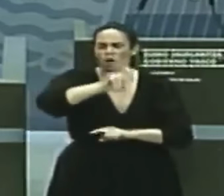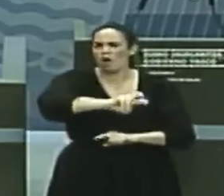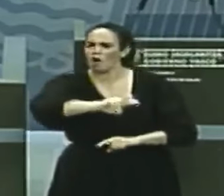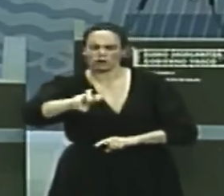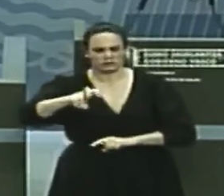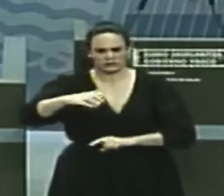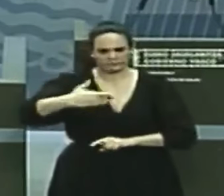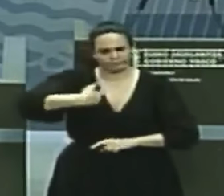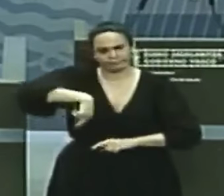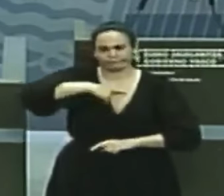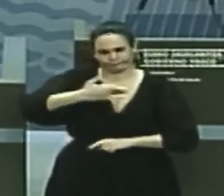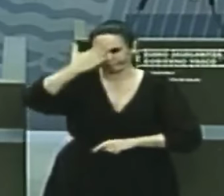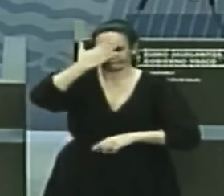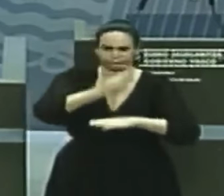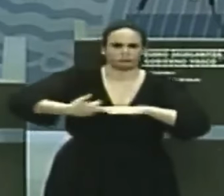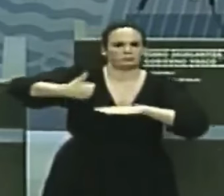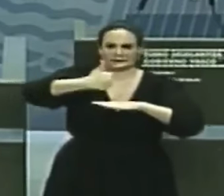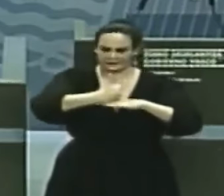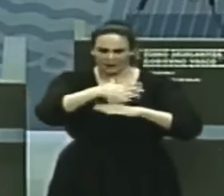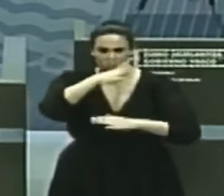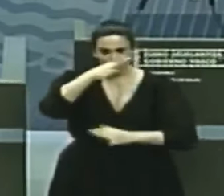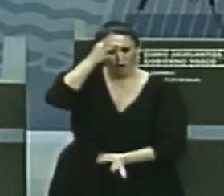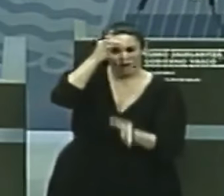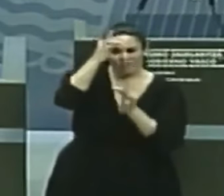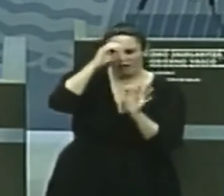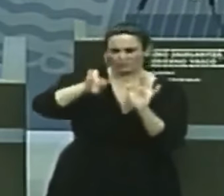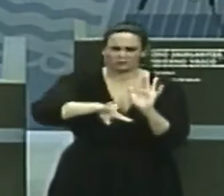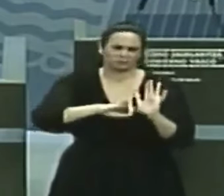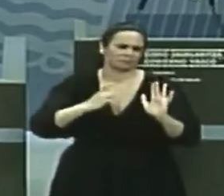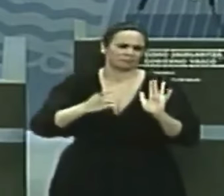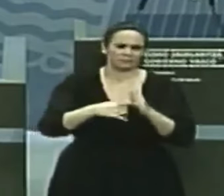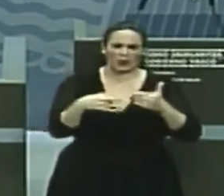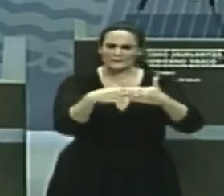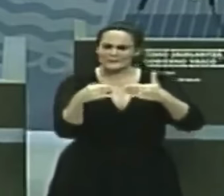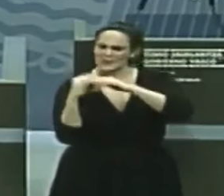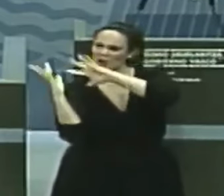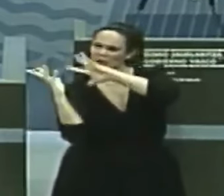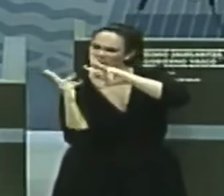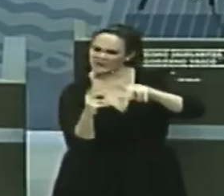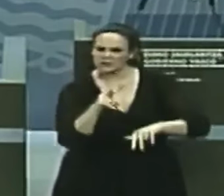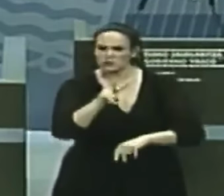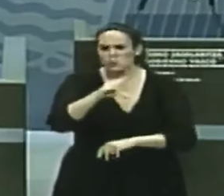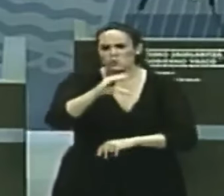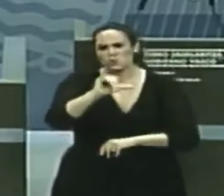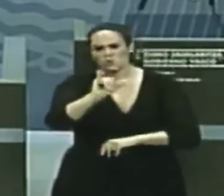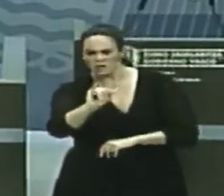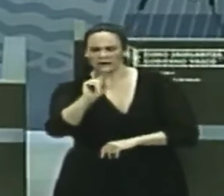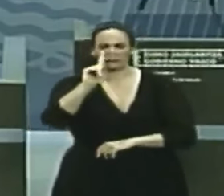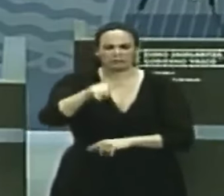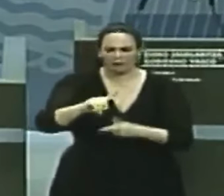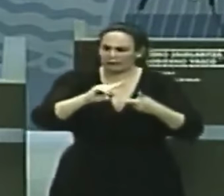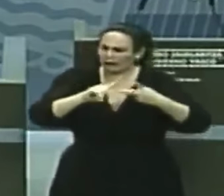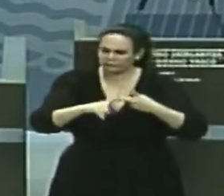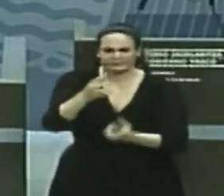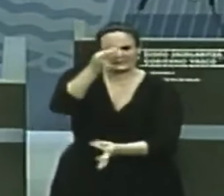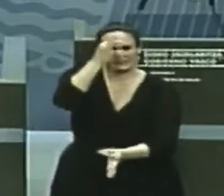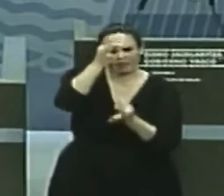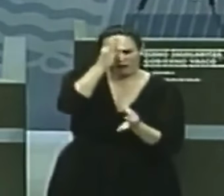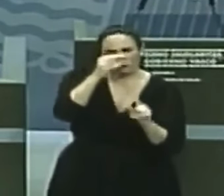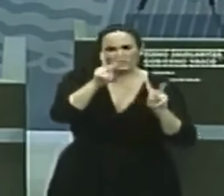información que se está dando ahí aparecen datos relativos al número de pacientes ingresados en cuidados intensivos incluso datos relativos a la